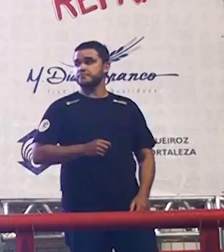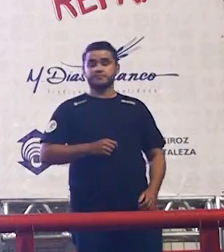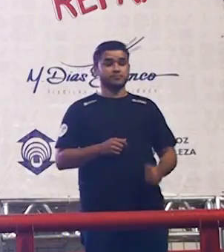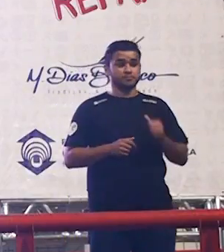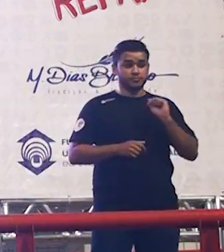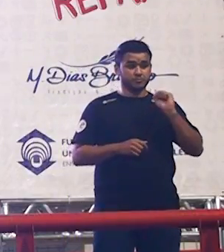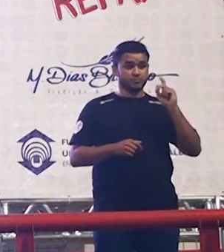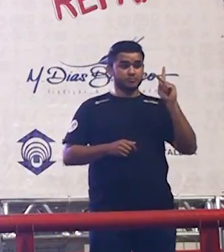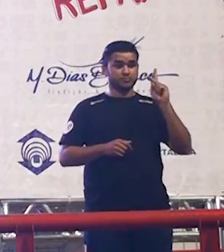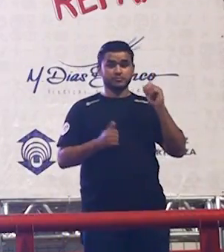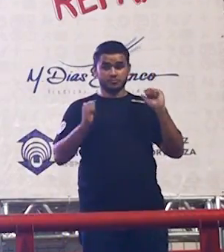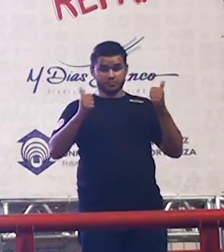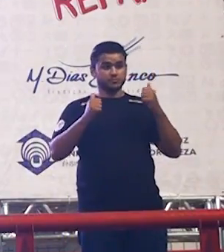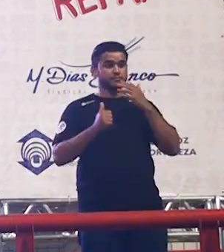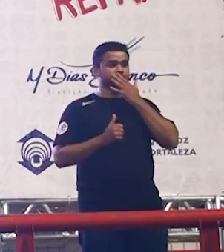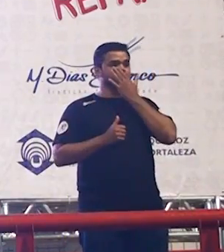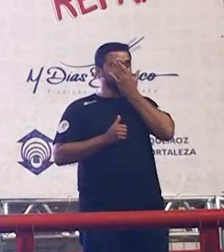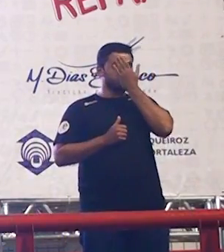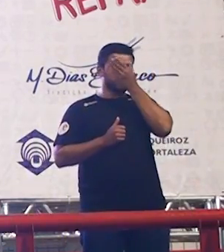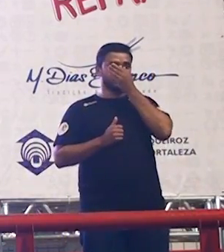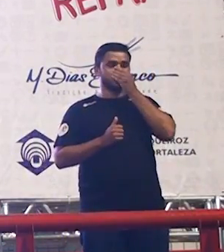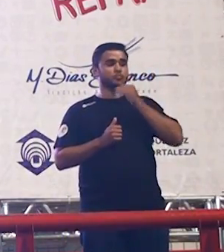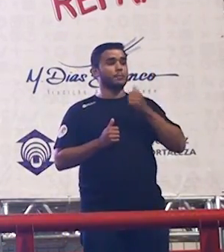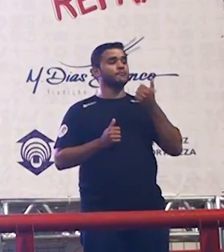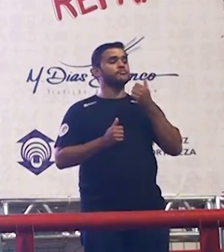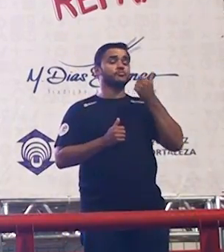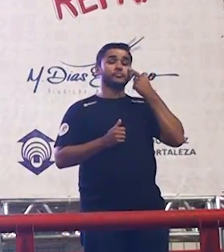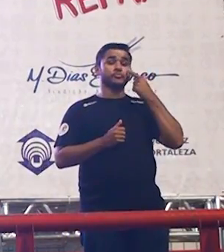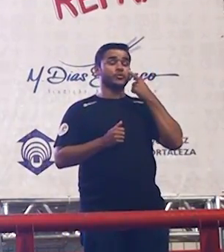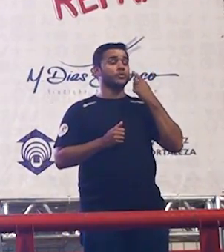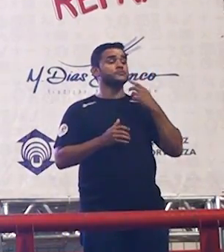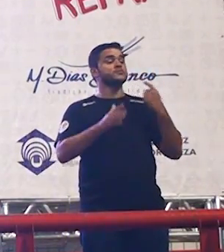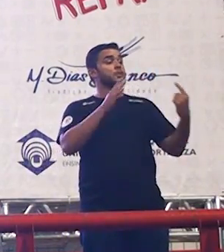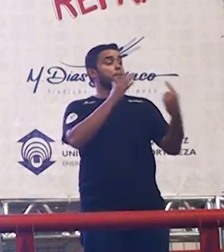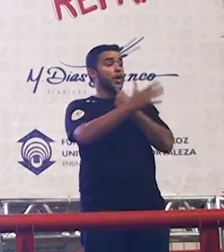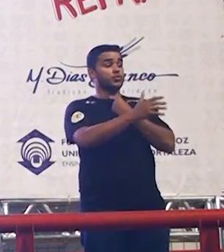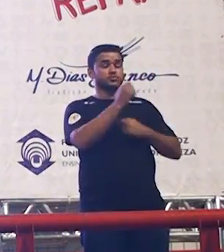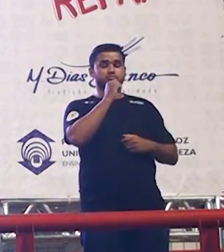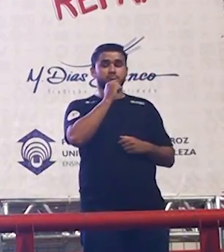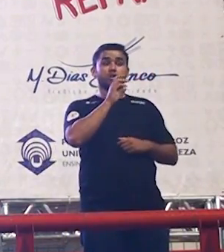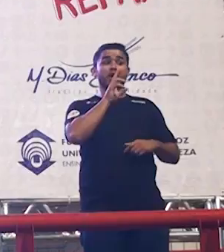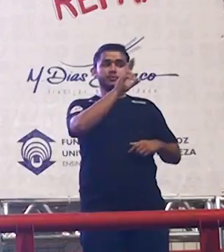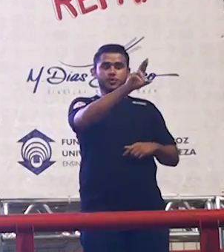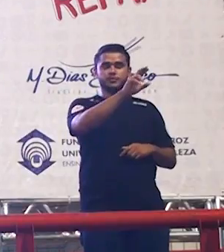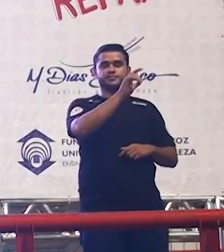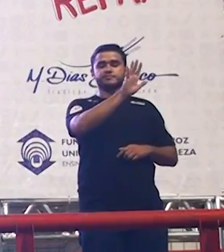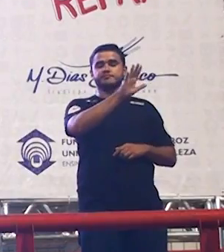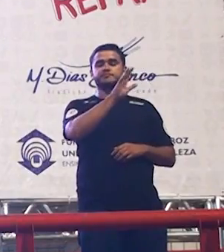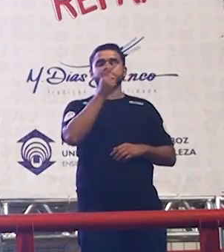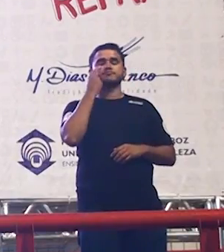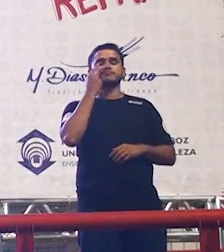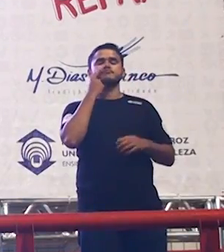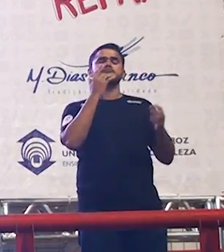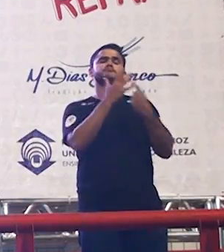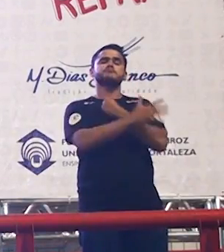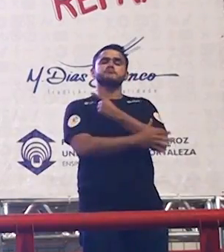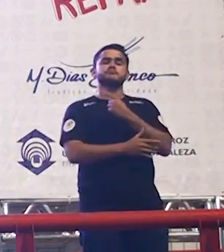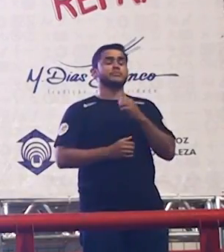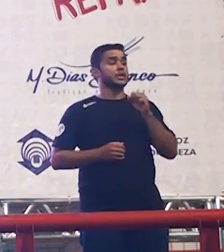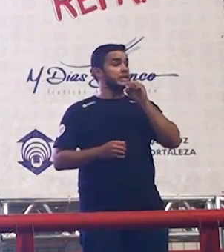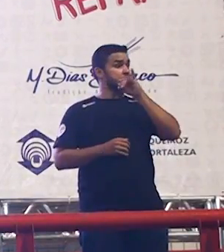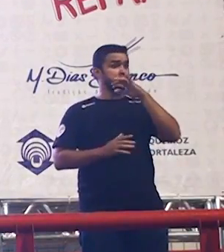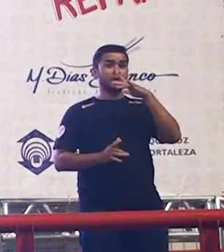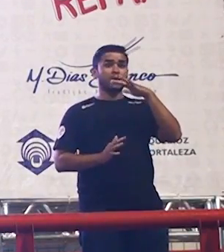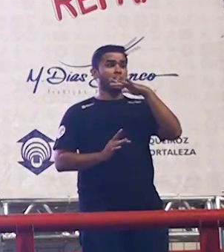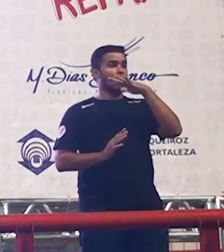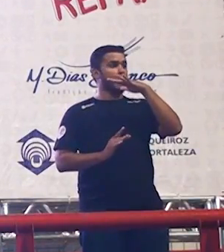Precisa repetir? Então, deixa eu só responder antes que você me pergunte. O que acontece com a região quando ela chega a